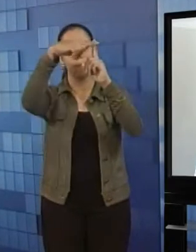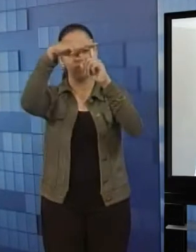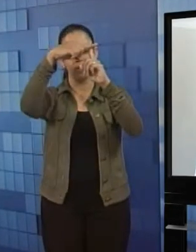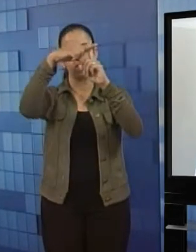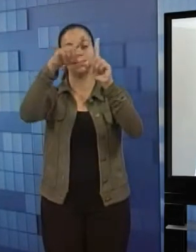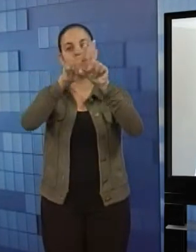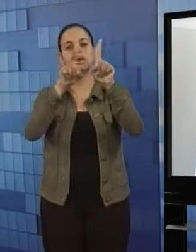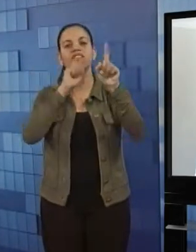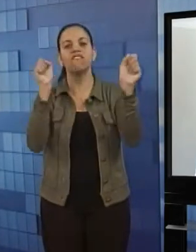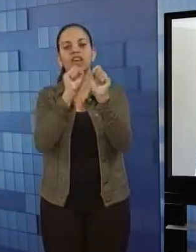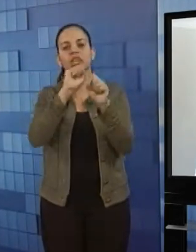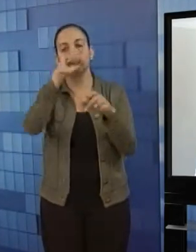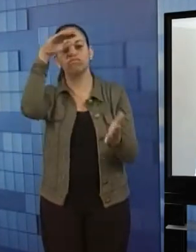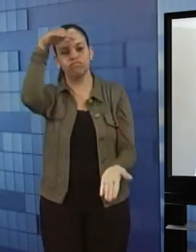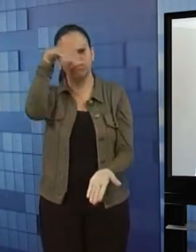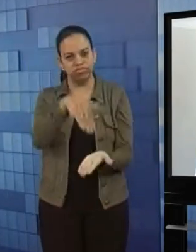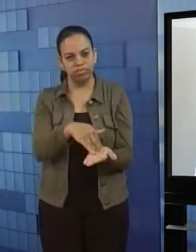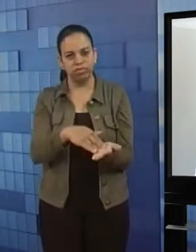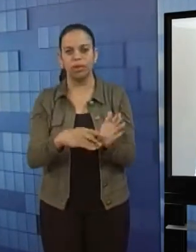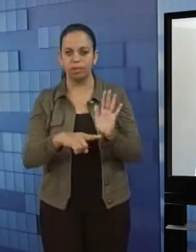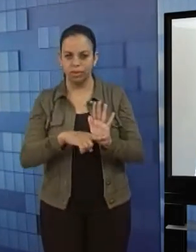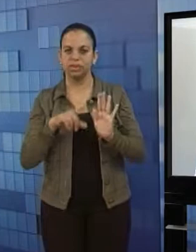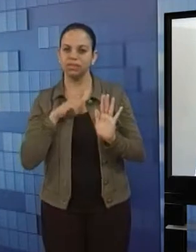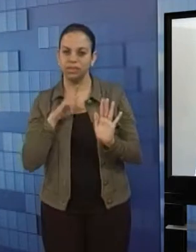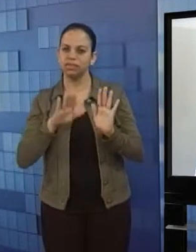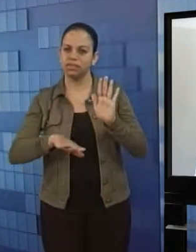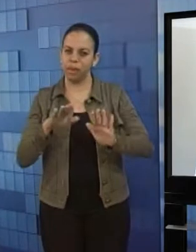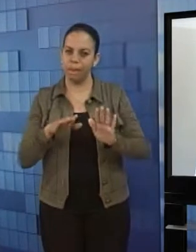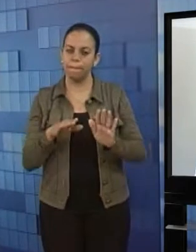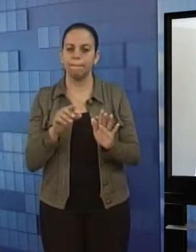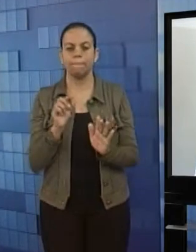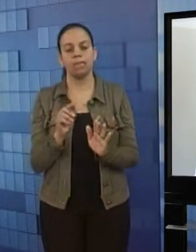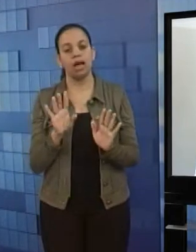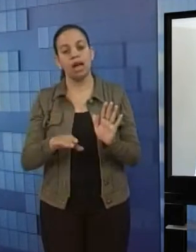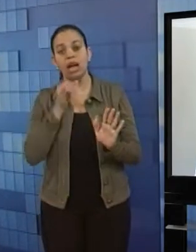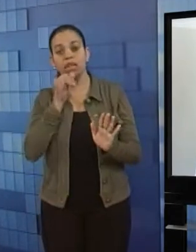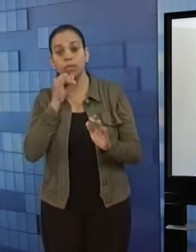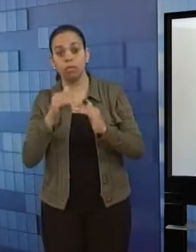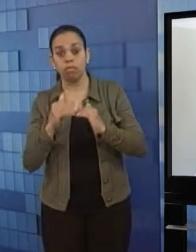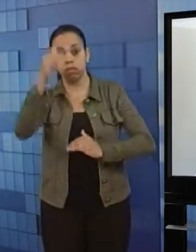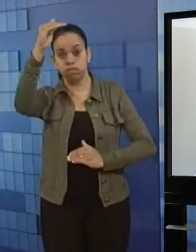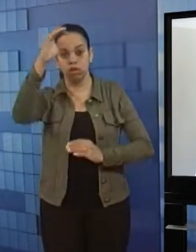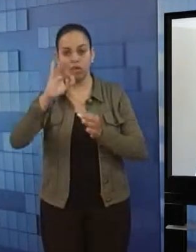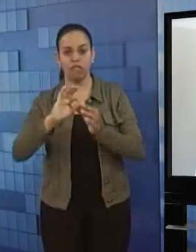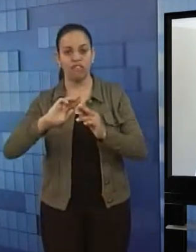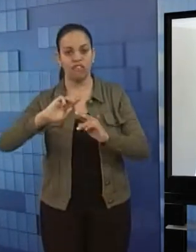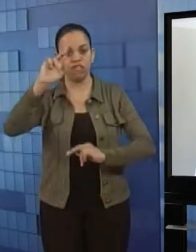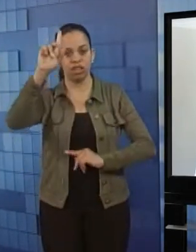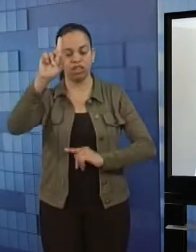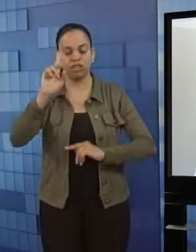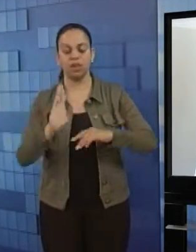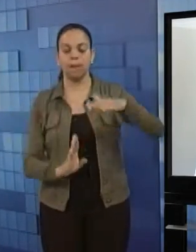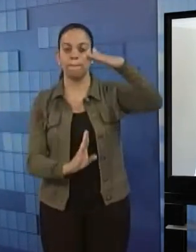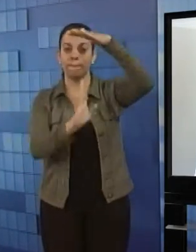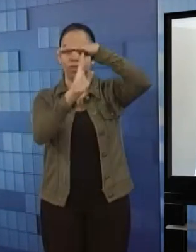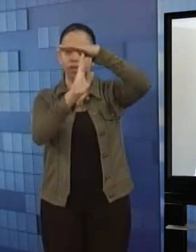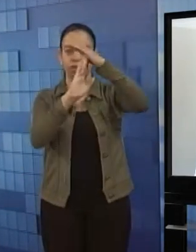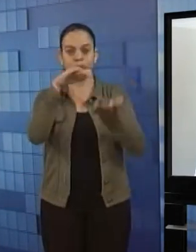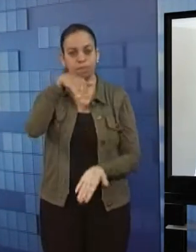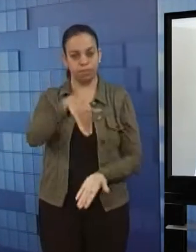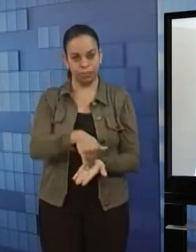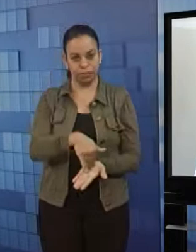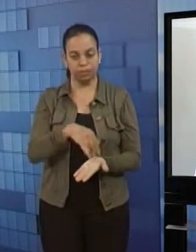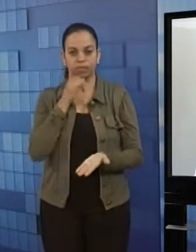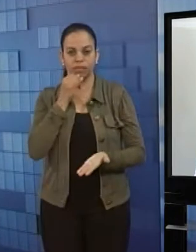inverno. E durante o dia, no verão, por exemplo, a gente tem uma grande amplitude térmica, a diferença entre máxima e mínima. No